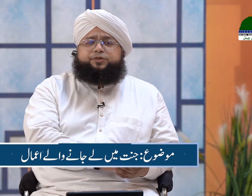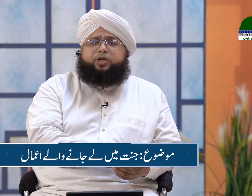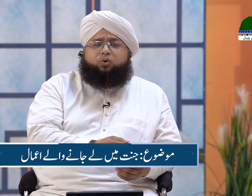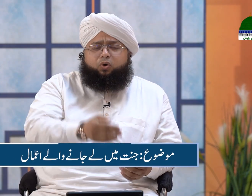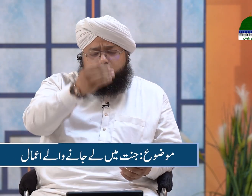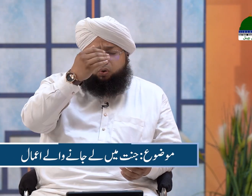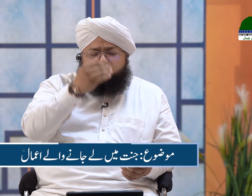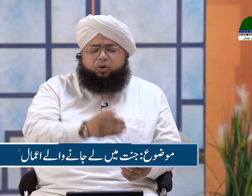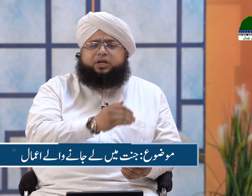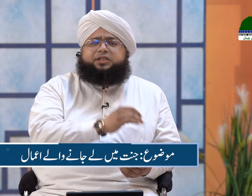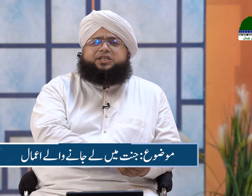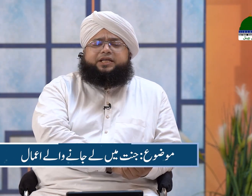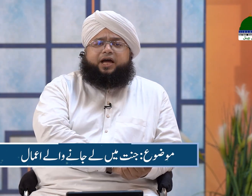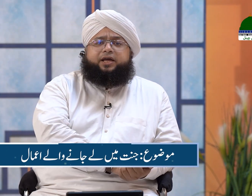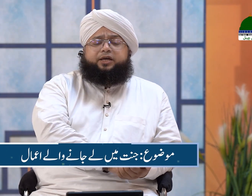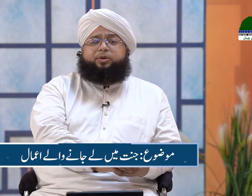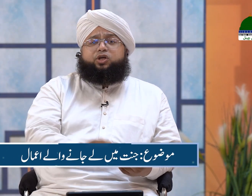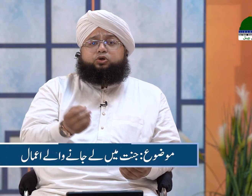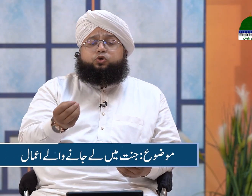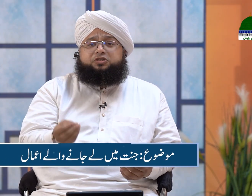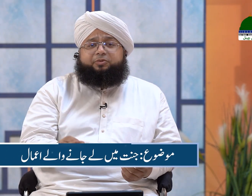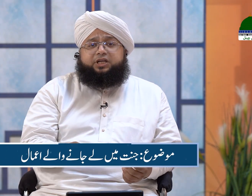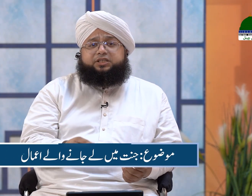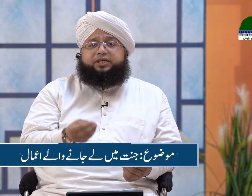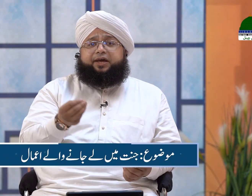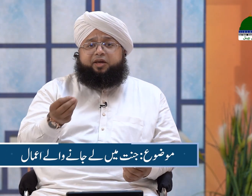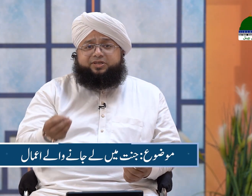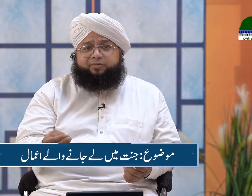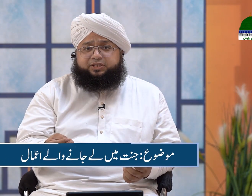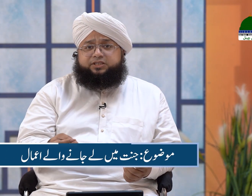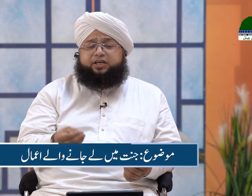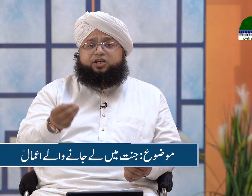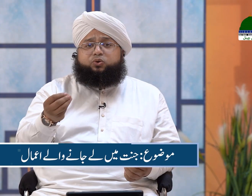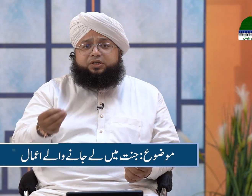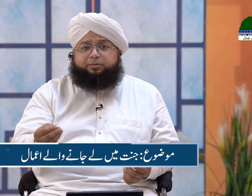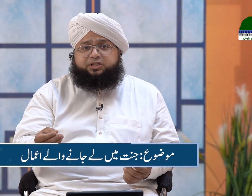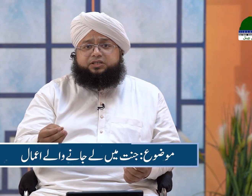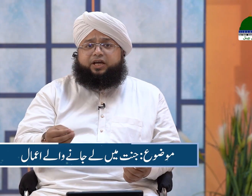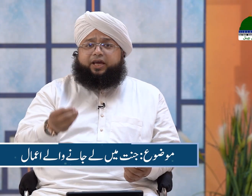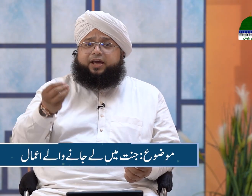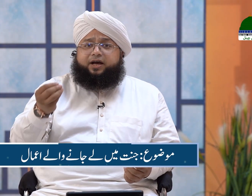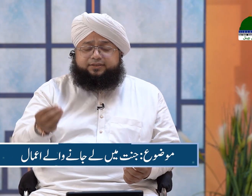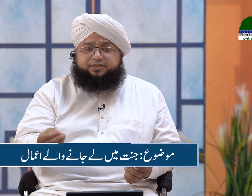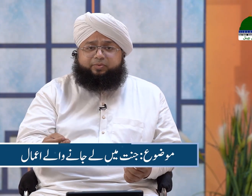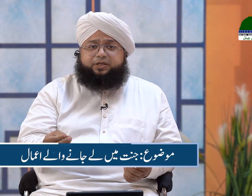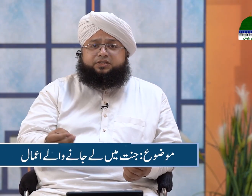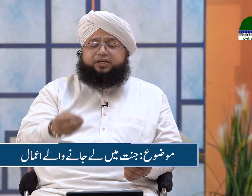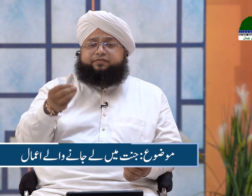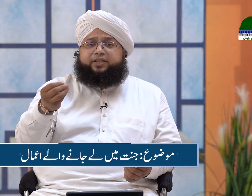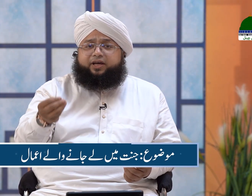پر اور غور کرتے چلے جائیں کہ بندے کو جھوٹ سے بچنا چاہیے، غیبت سے بچنا چاہیے، چغلی سے بچنا چاہیے، حسد سے بچنا چاہیے، وعدہ